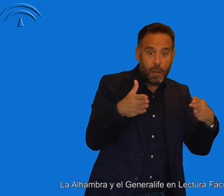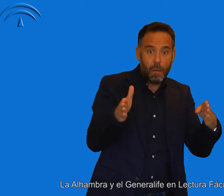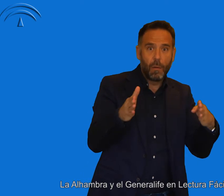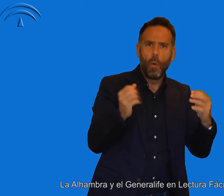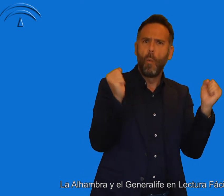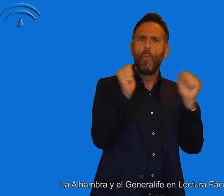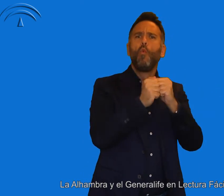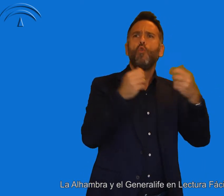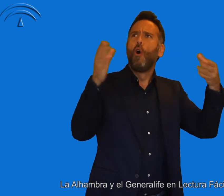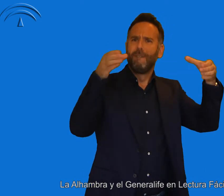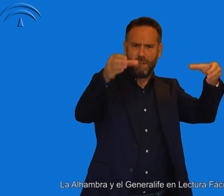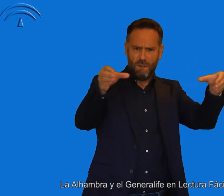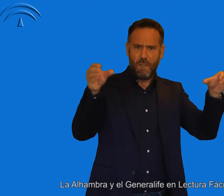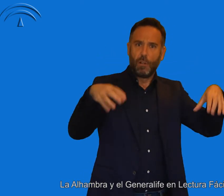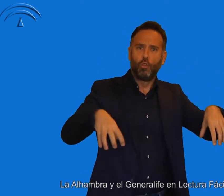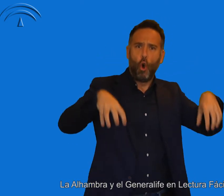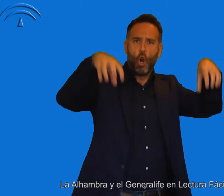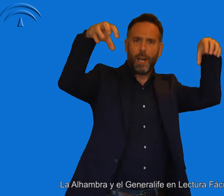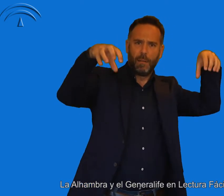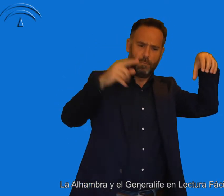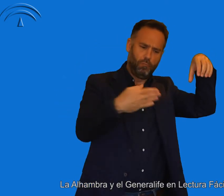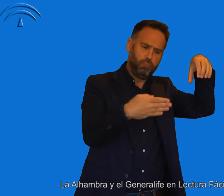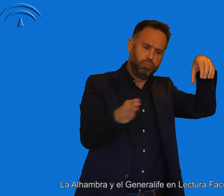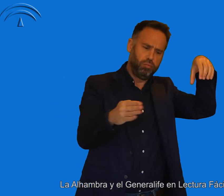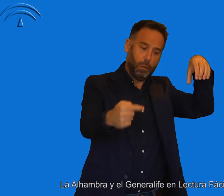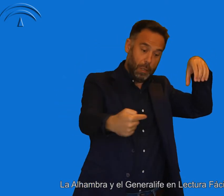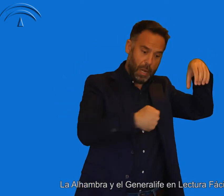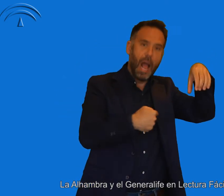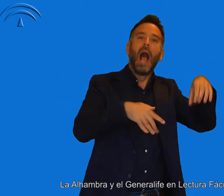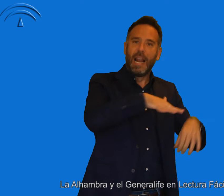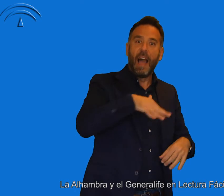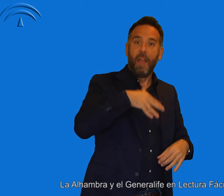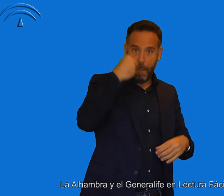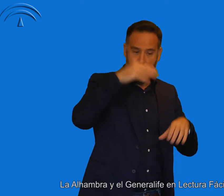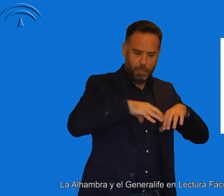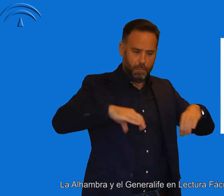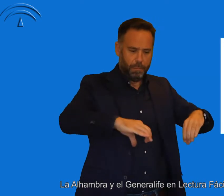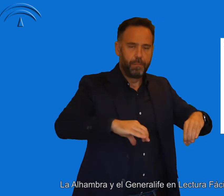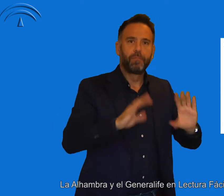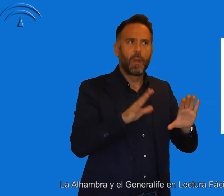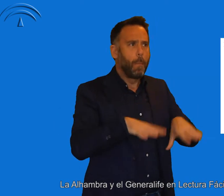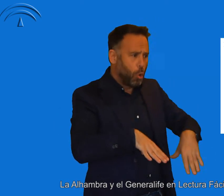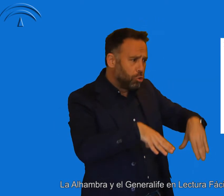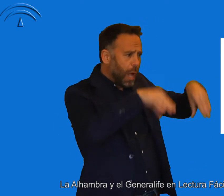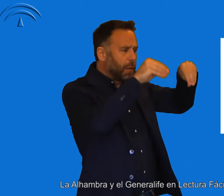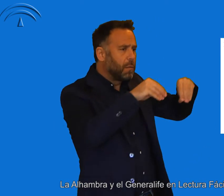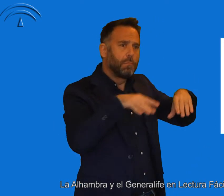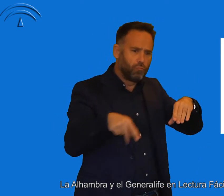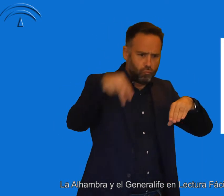Alhambra. Se accede por una puerta entre muros resistentes y altas torres. Desde este